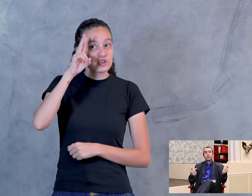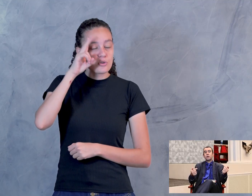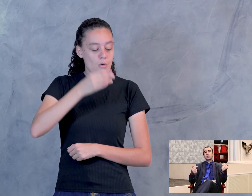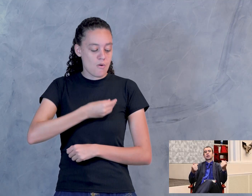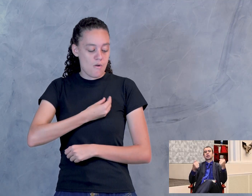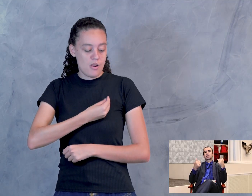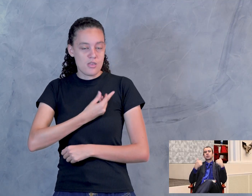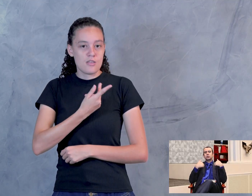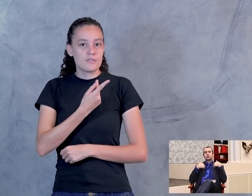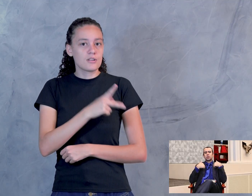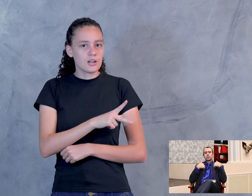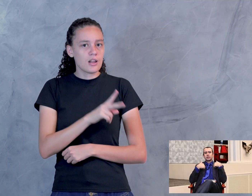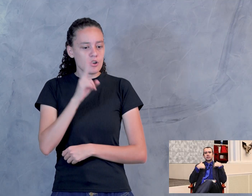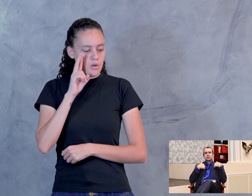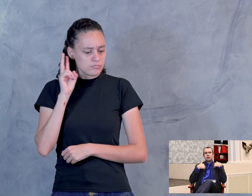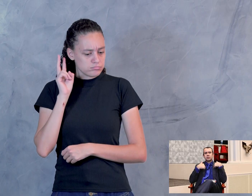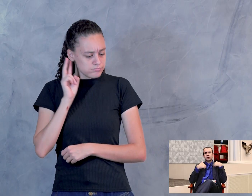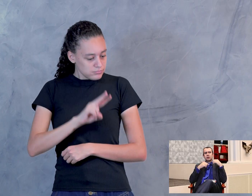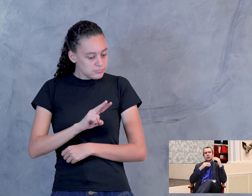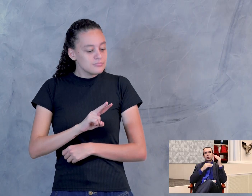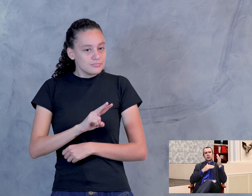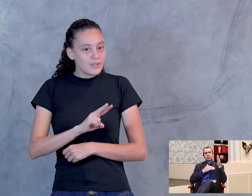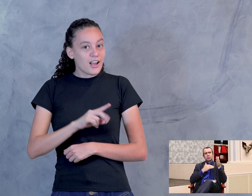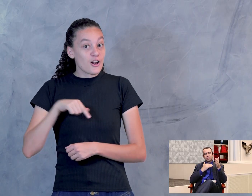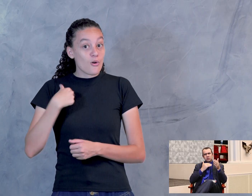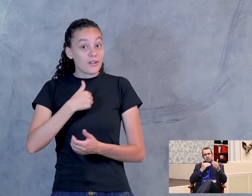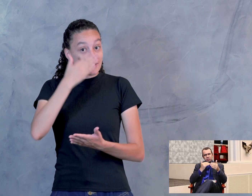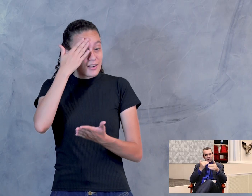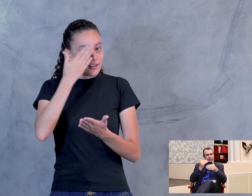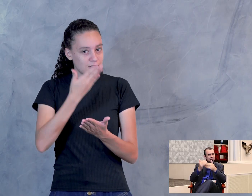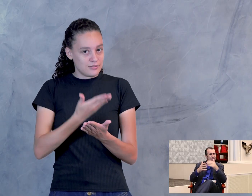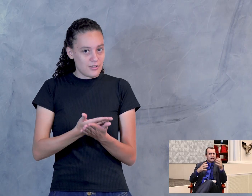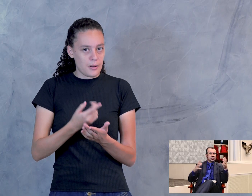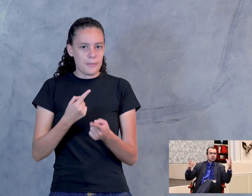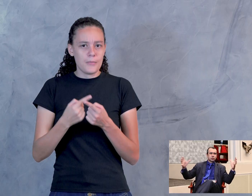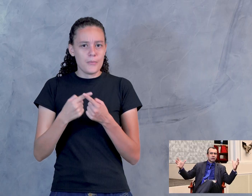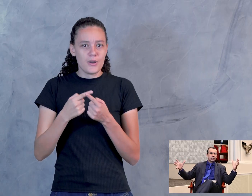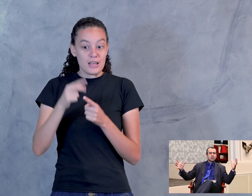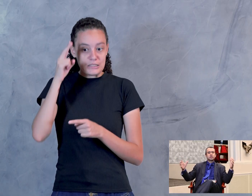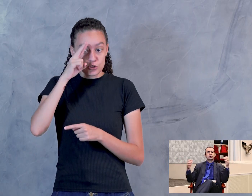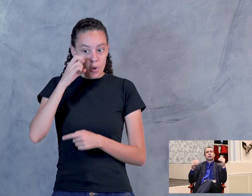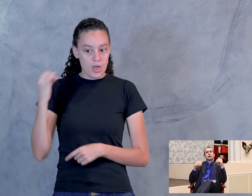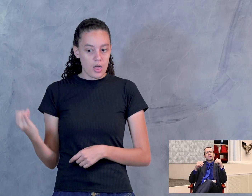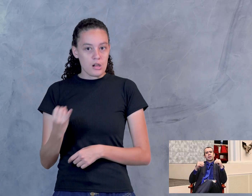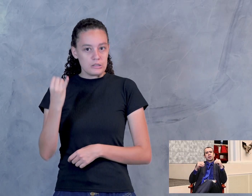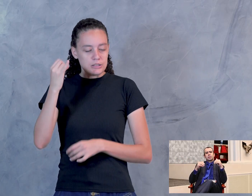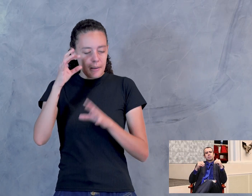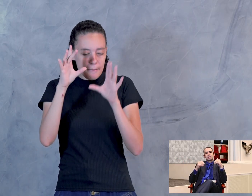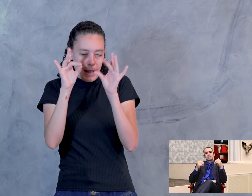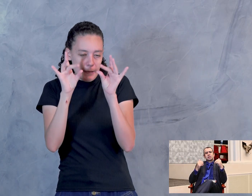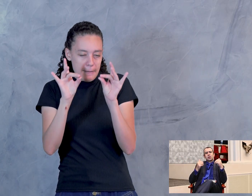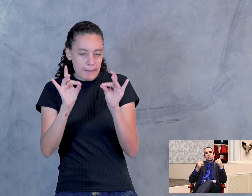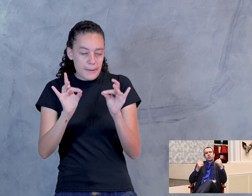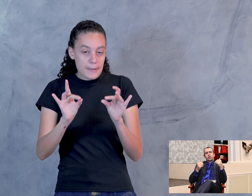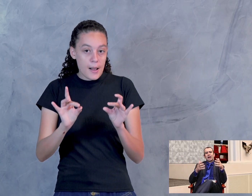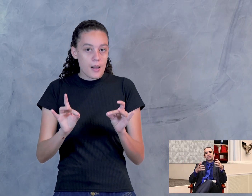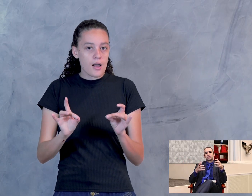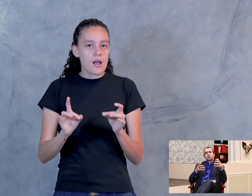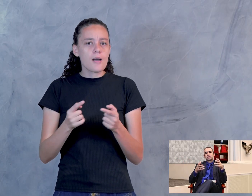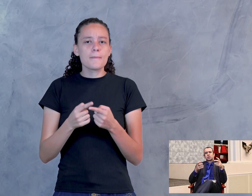que foi a que nos convenceu. São detalhes de uma grande história, mas